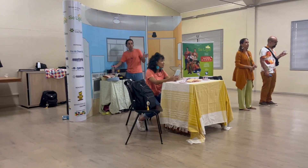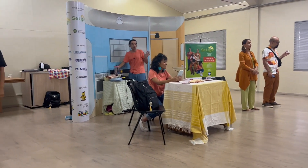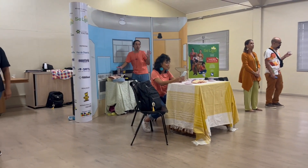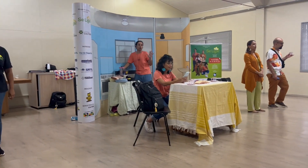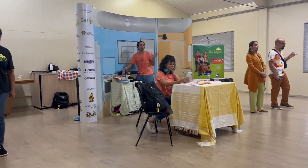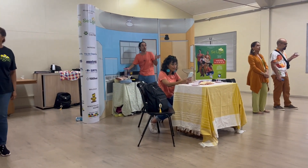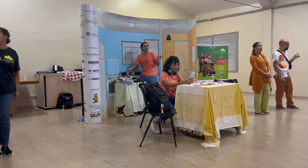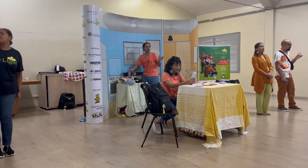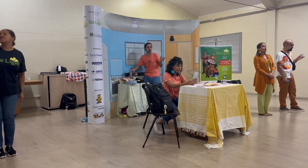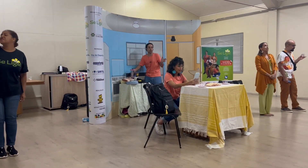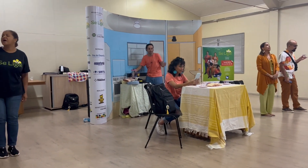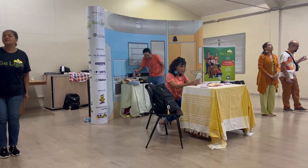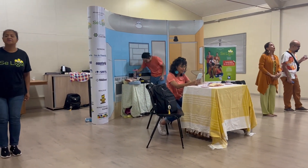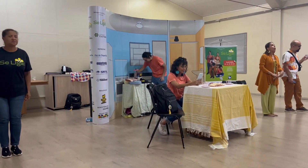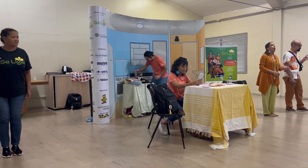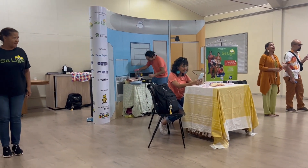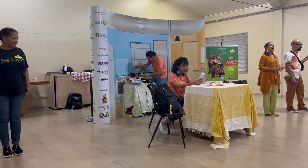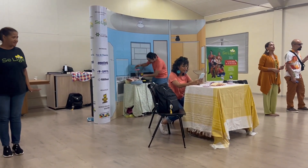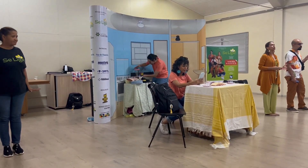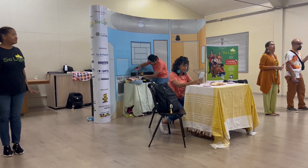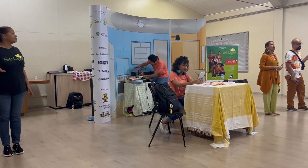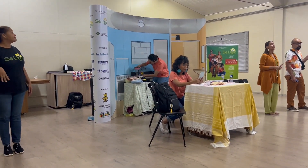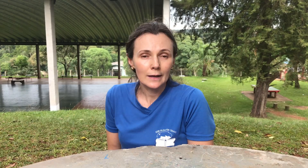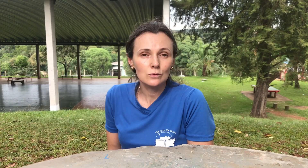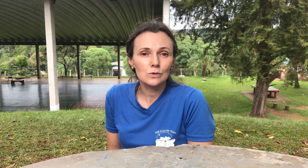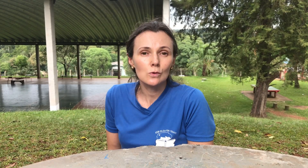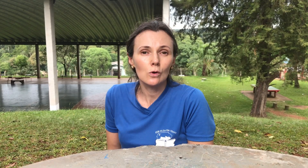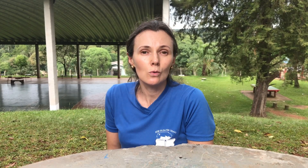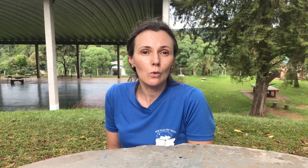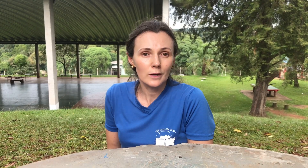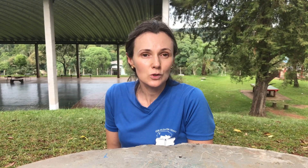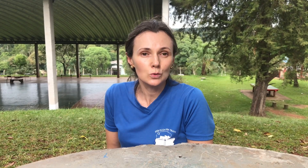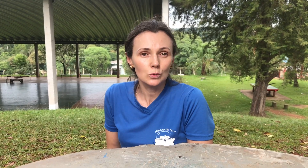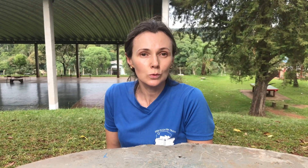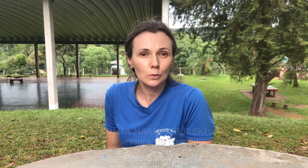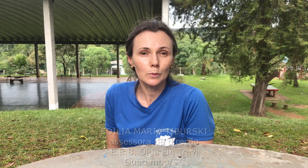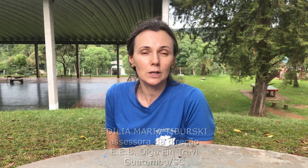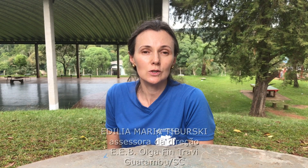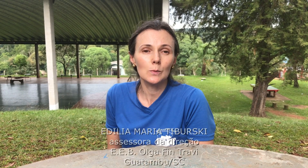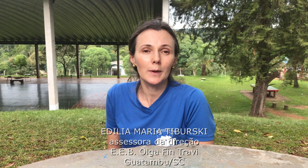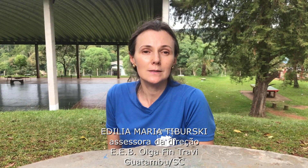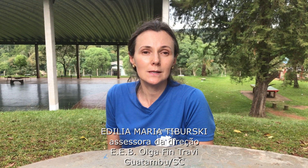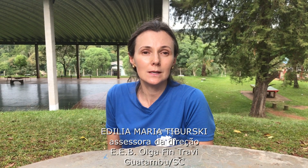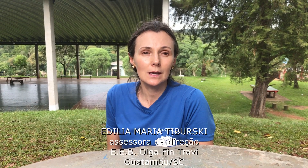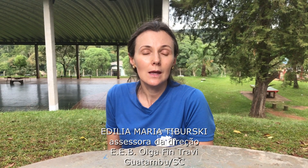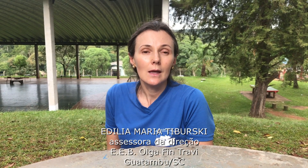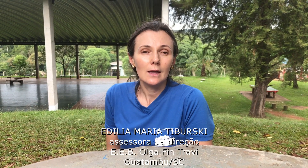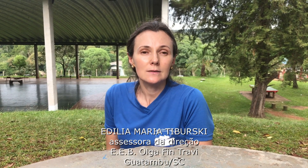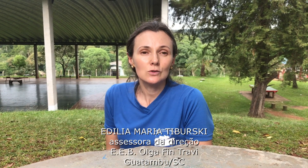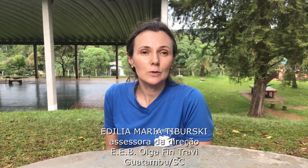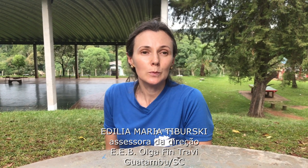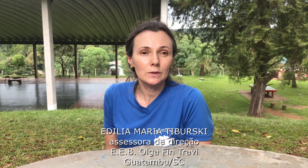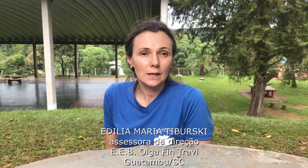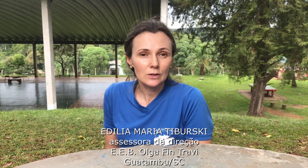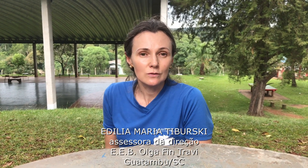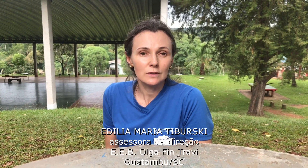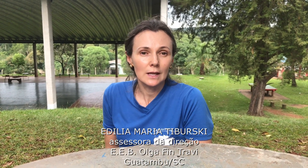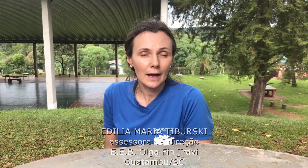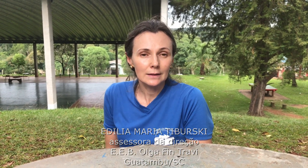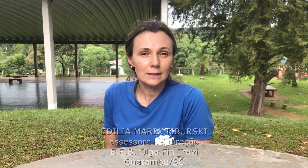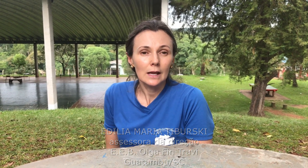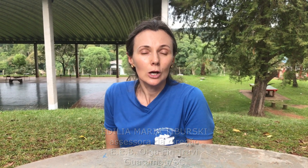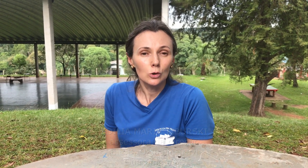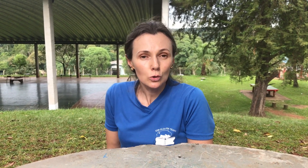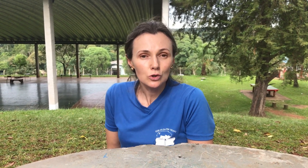Yasmin Patrícia Ficamos muito lisonjeados com o assunto porque a gente pensa que esse tipo de